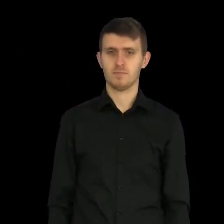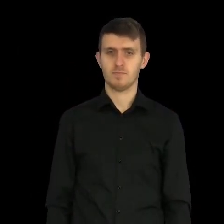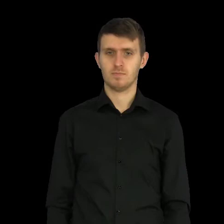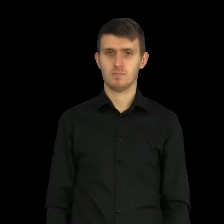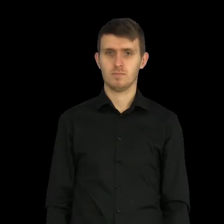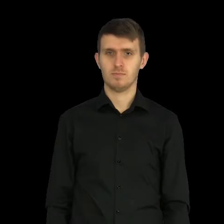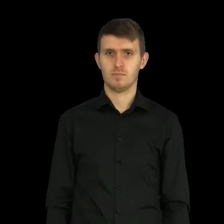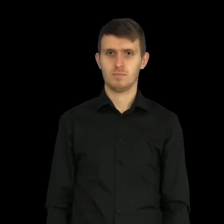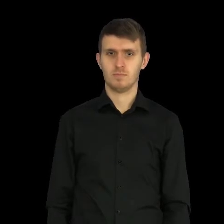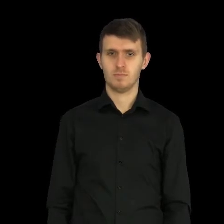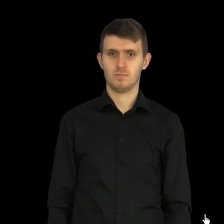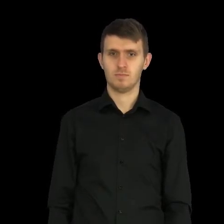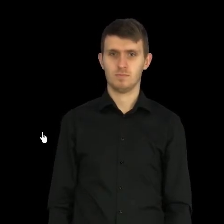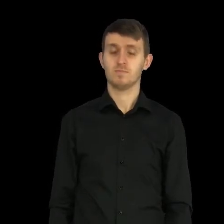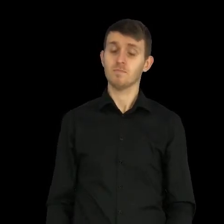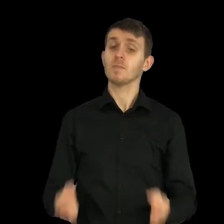trochę czasu.